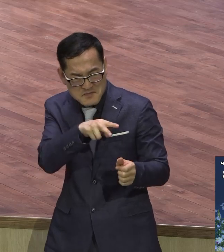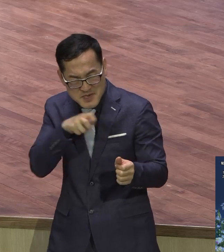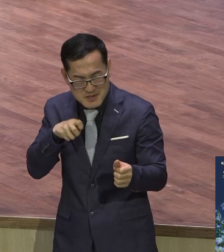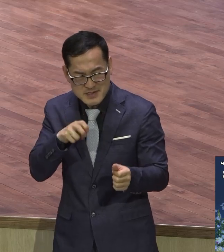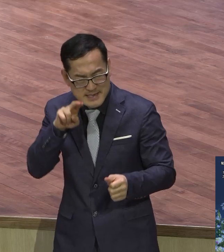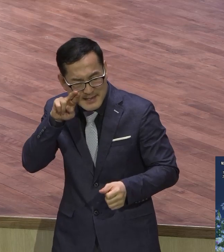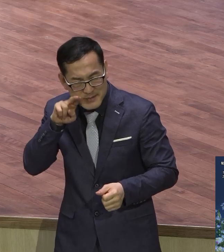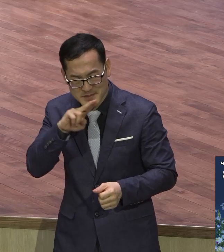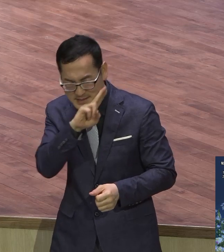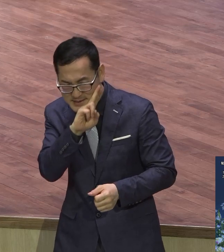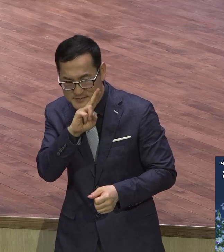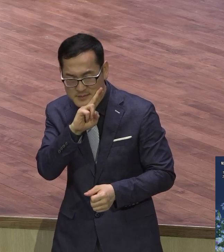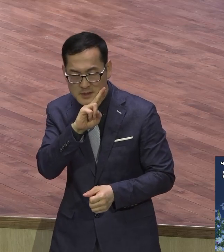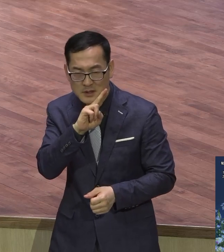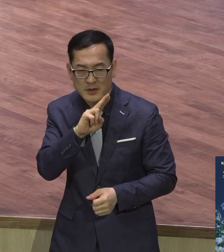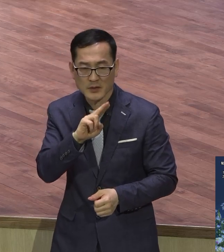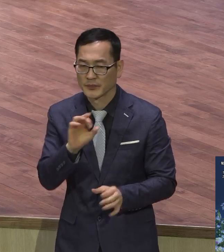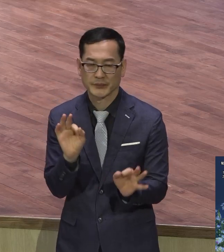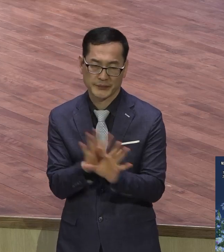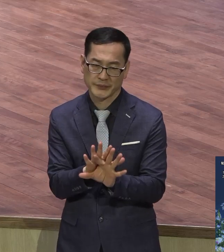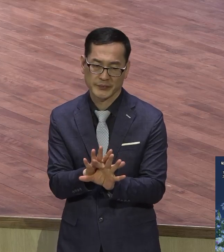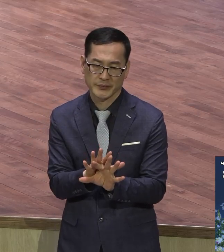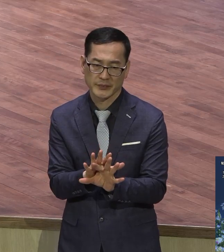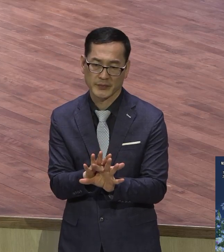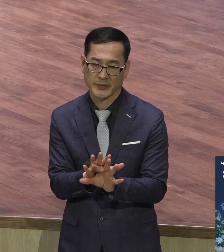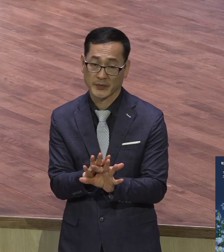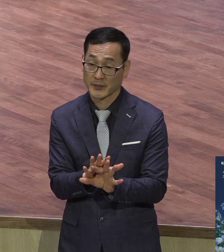의심하고 이거 안 생깁니다.